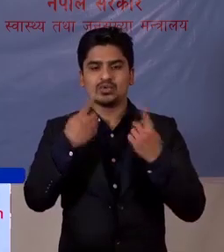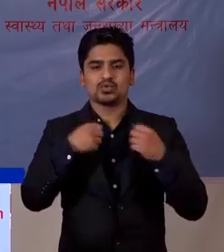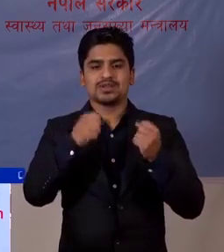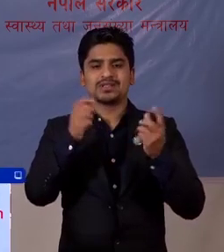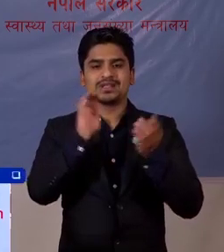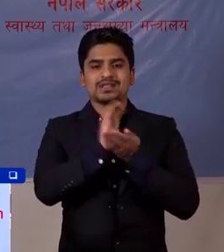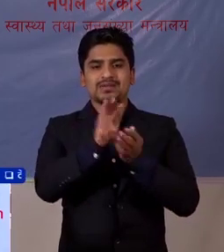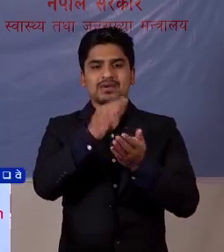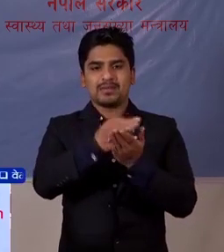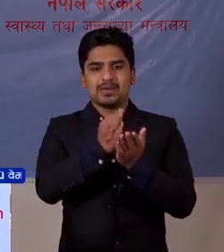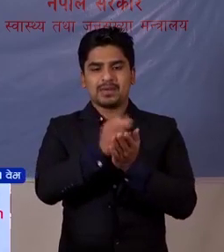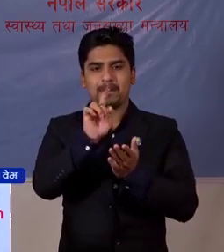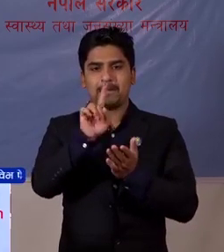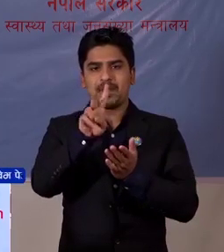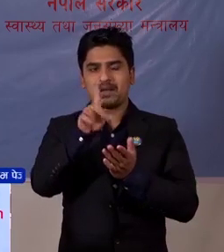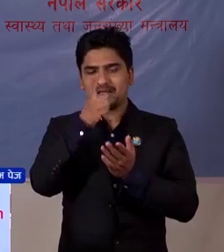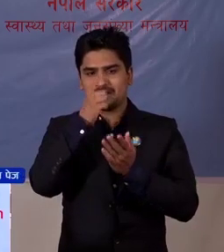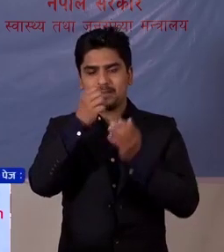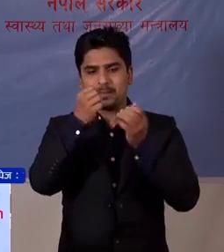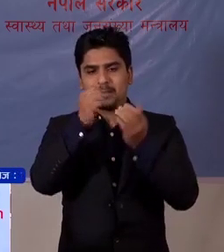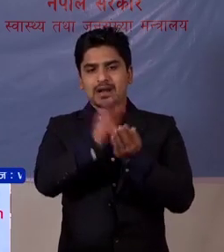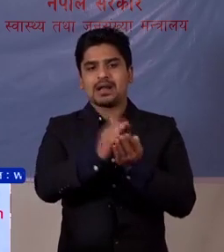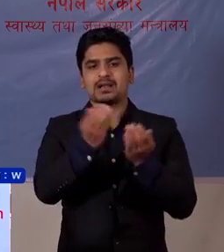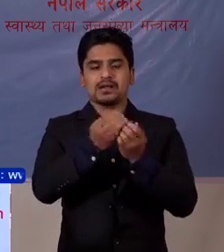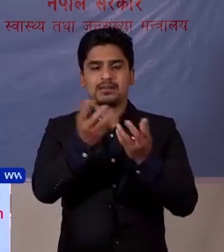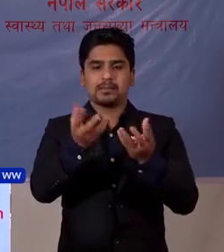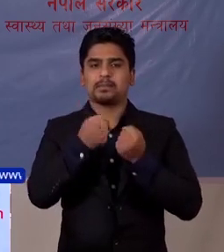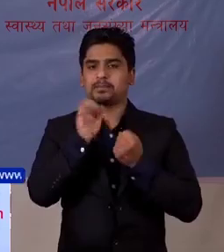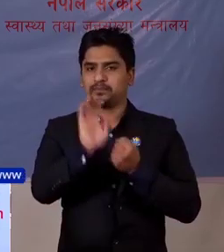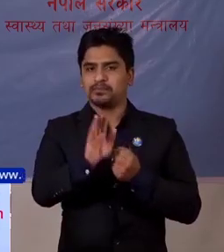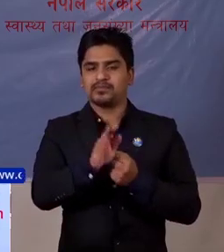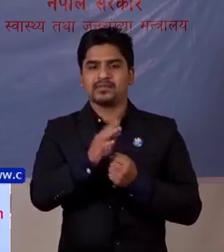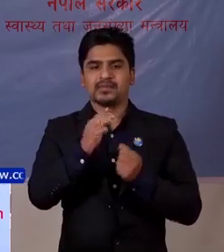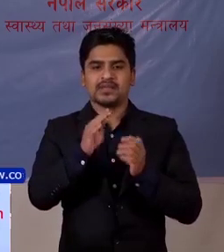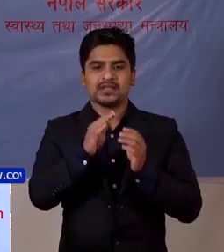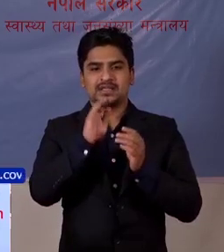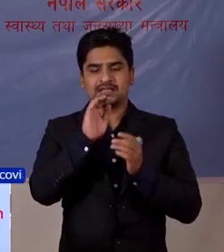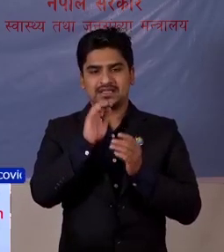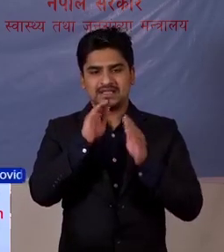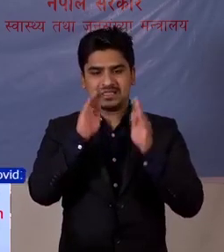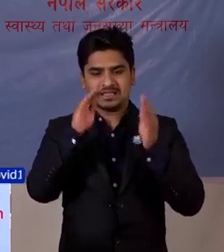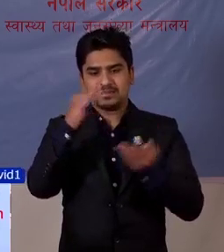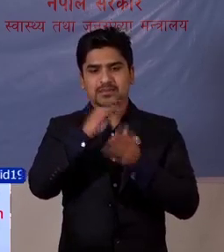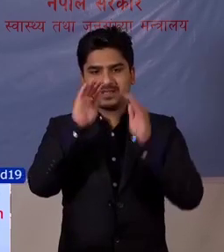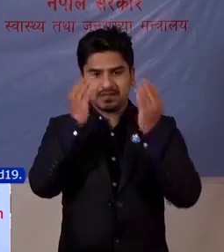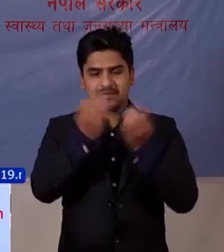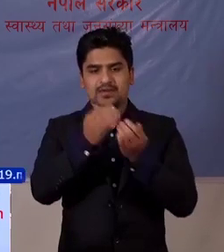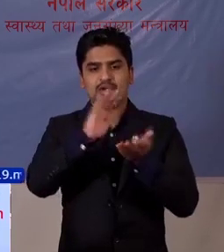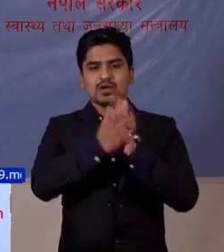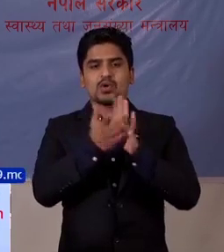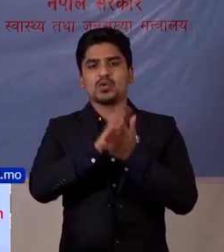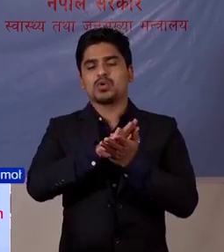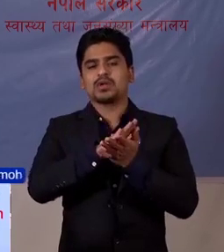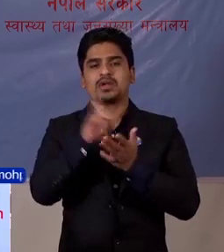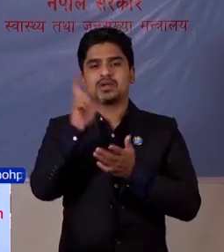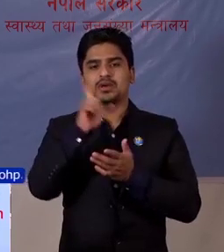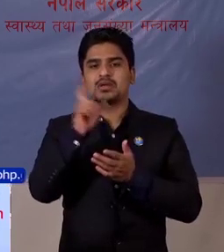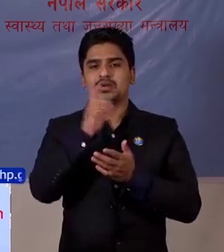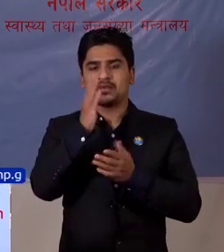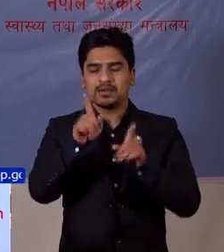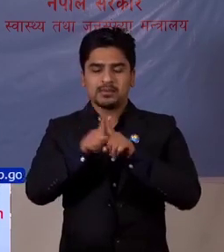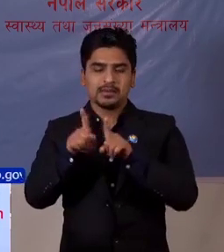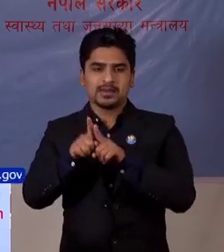विभागमा 1200 रहने गरी हामीलाई प्राप्त भएको छ सेभ द चिल्ड्रेनबाट। त्यसै गरी रोटरी क्लब महाबौद्धले